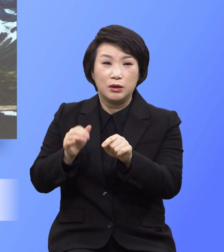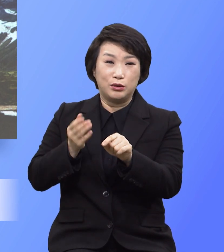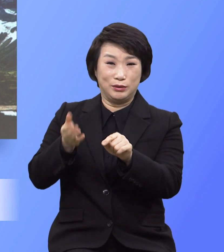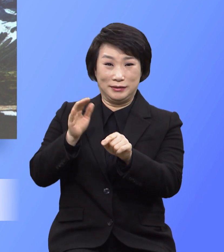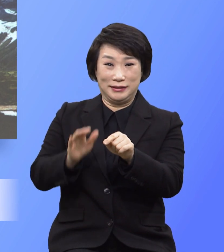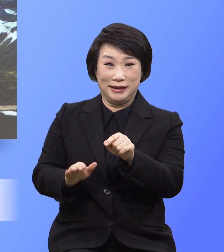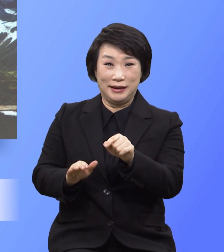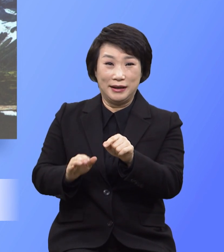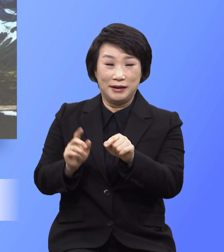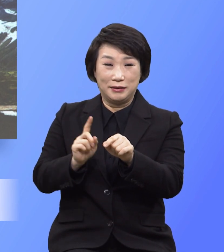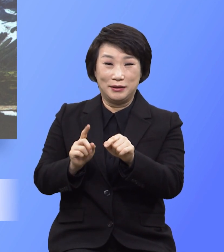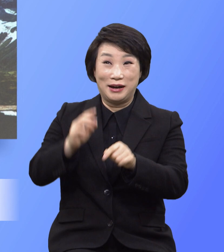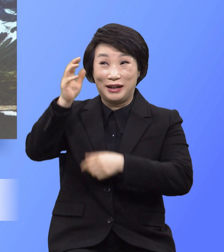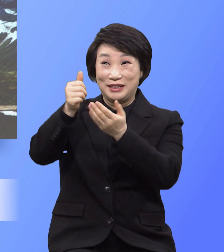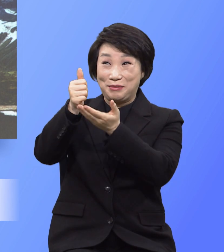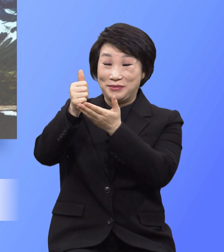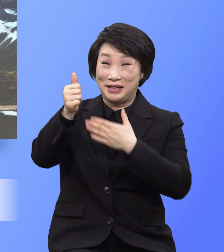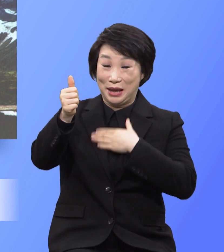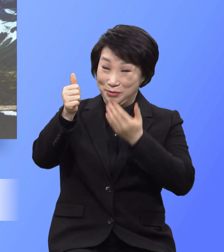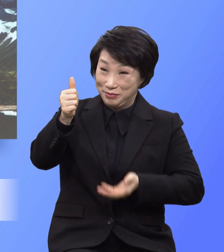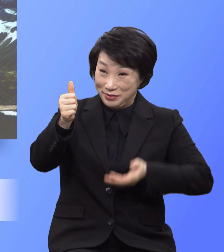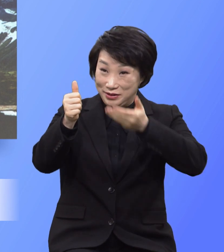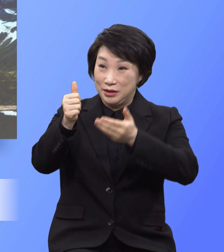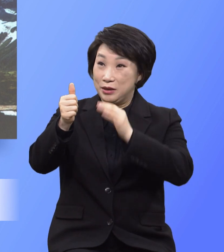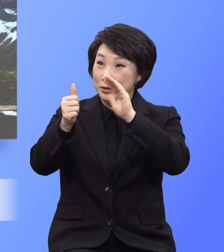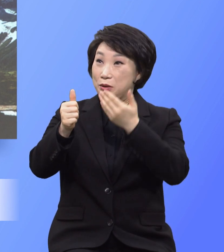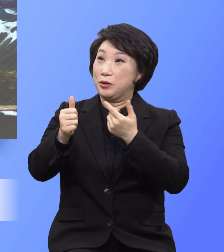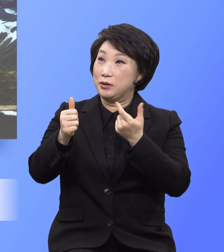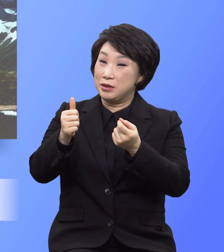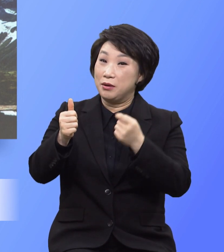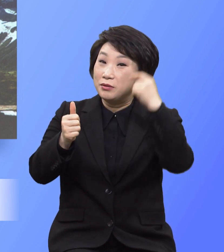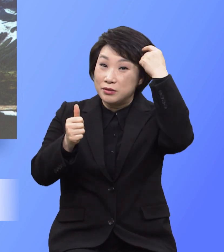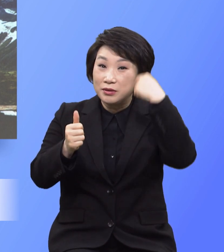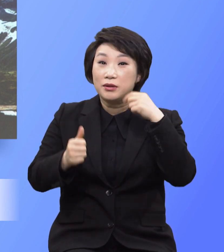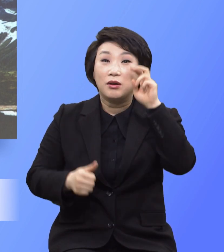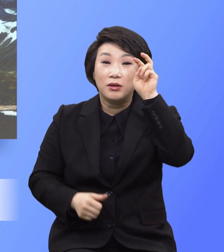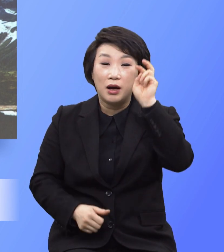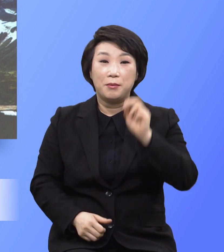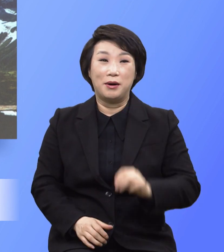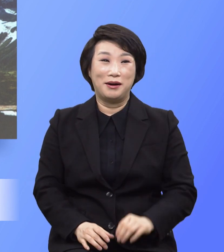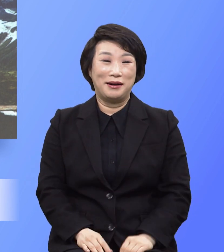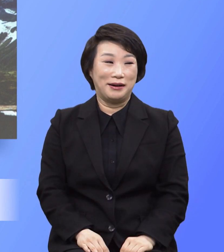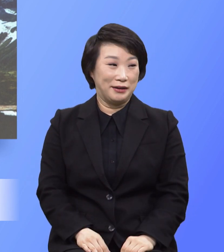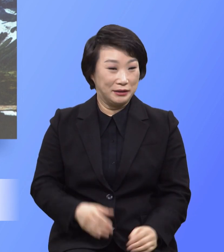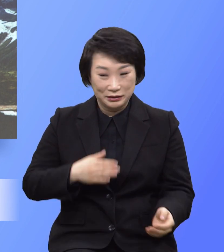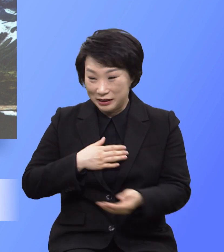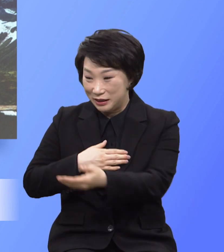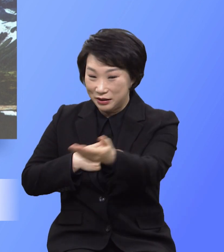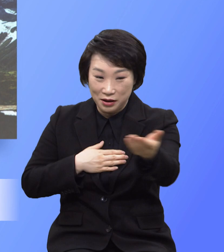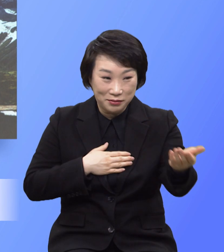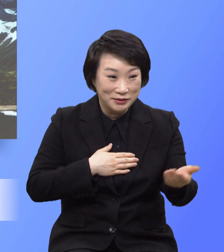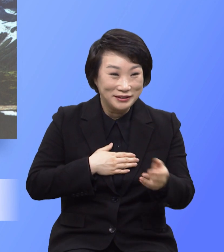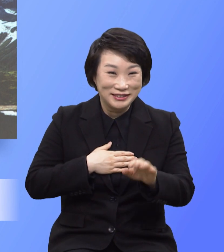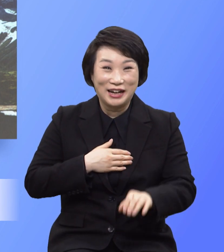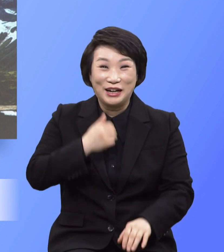자신이 하나님 될 것 같이 느껴졌나 봅니다. 여러분